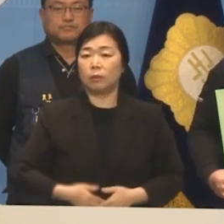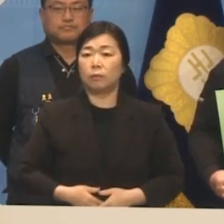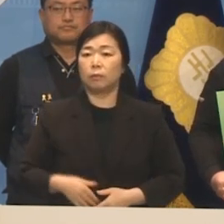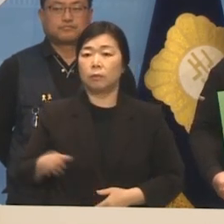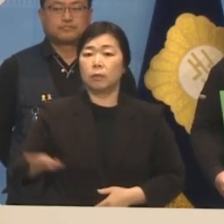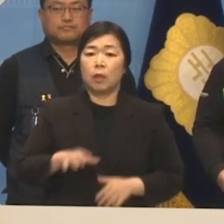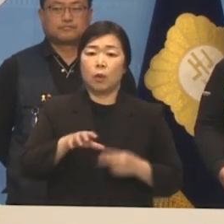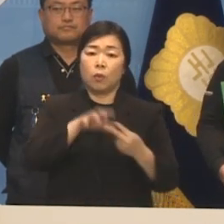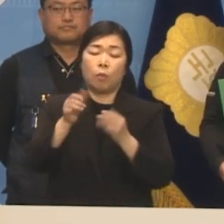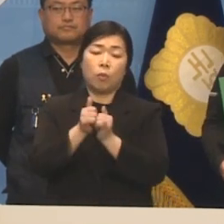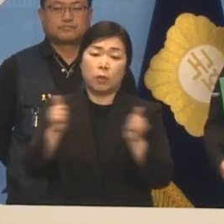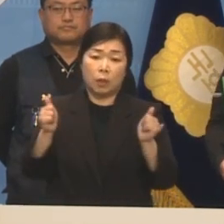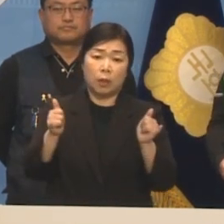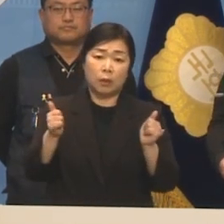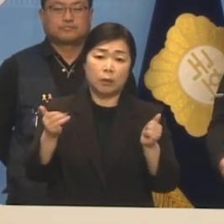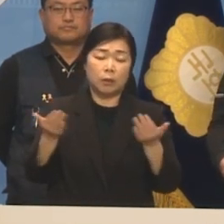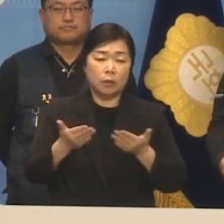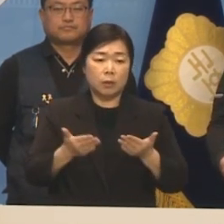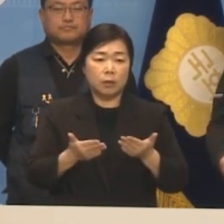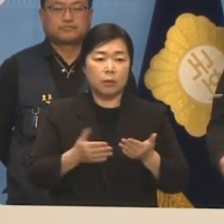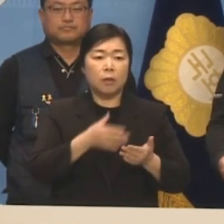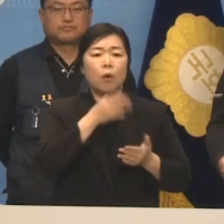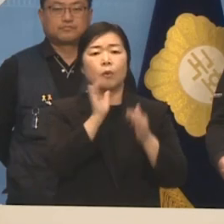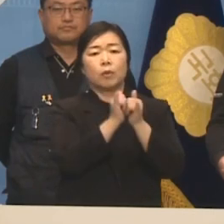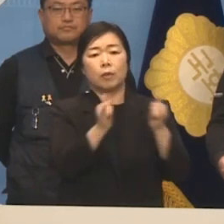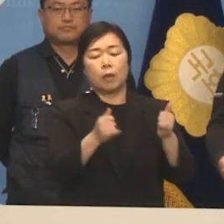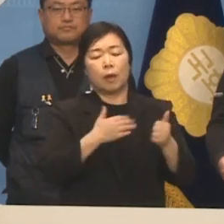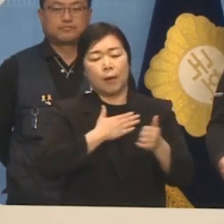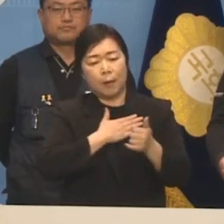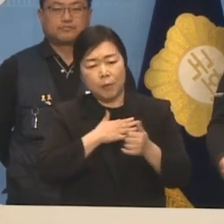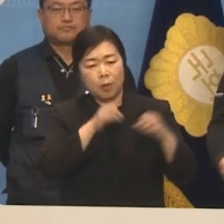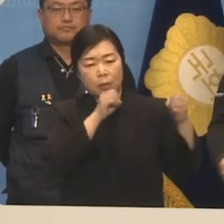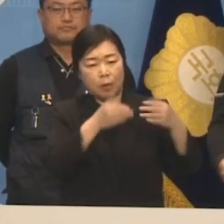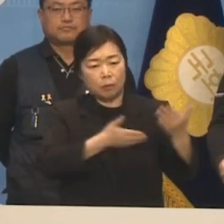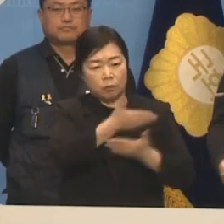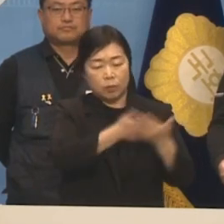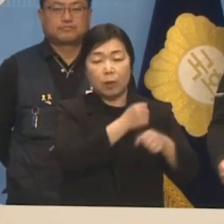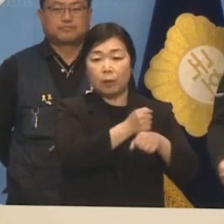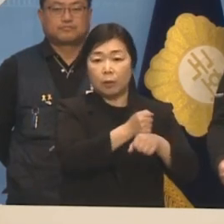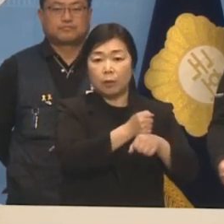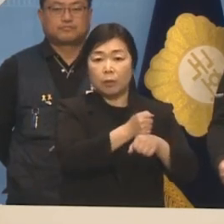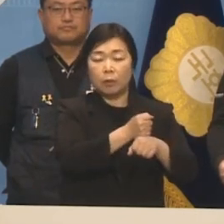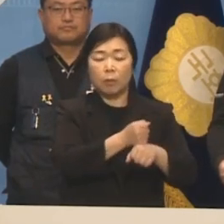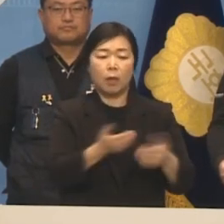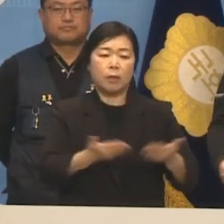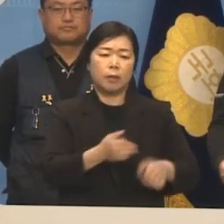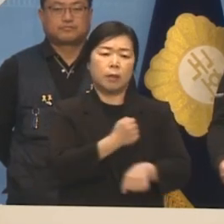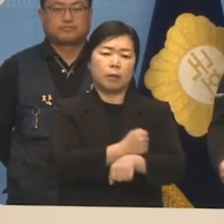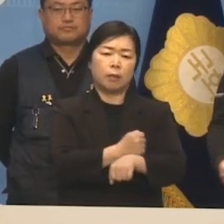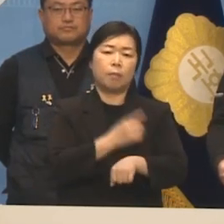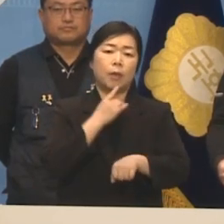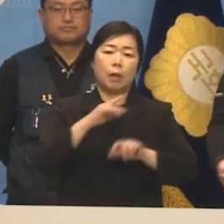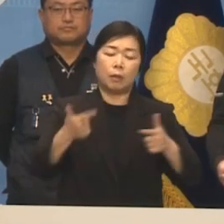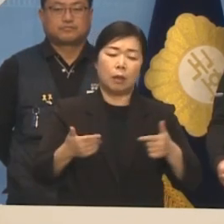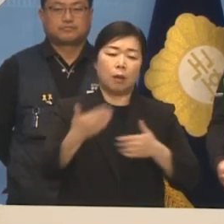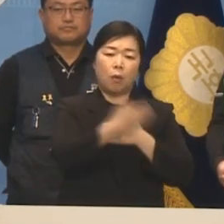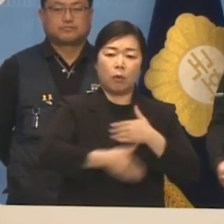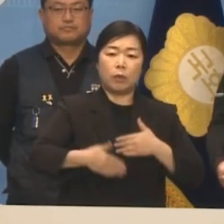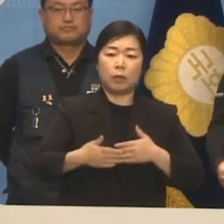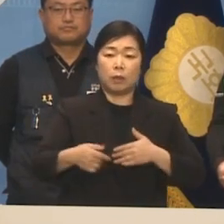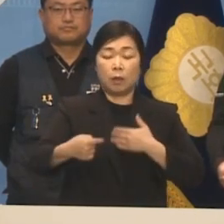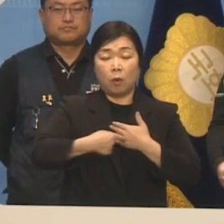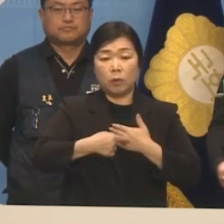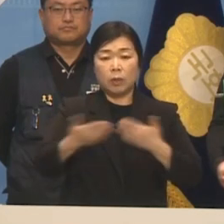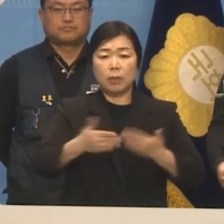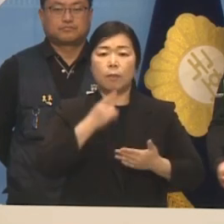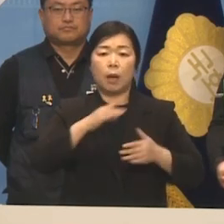일은 어르신과의 감정을 나누며 케어하는 일이라 일의 내용만으로 설명할 수 없는 어르신과의